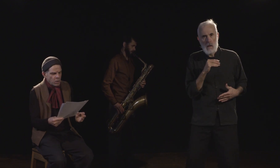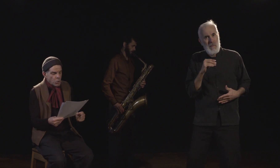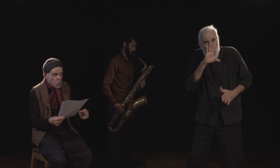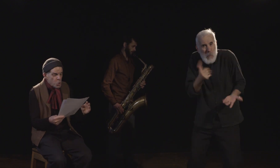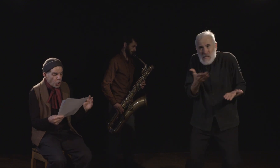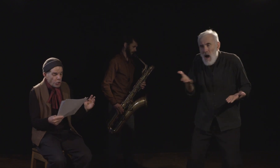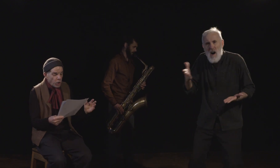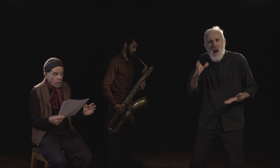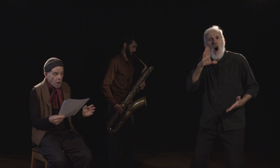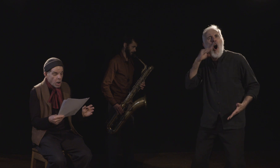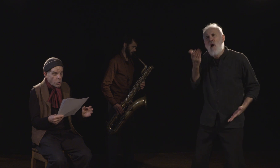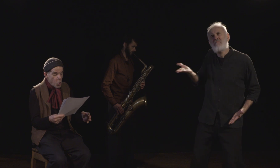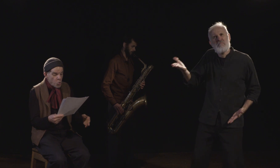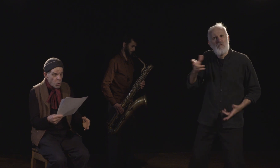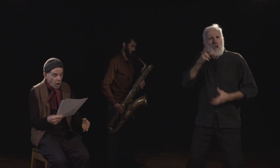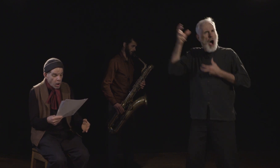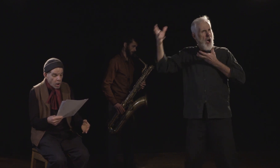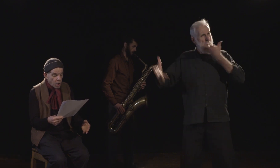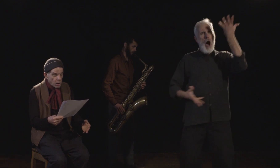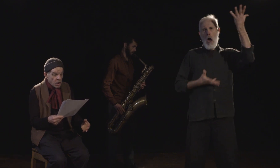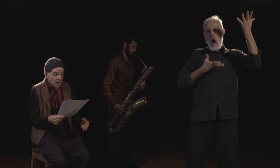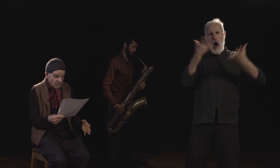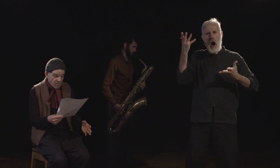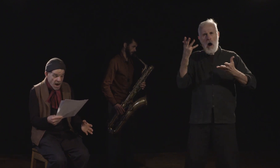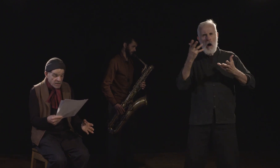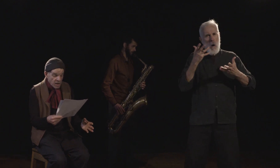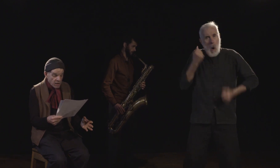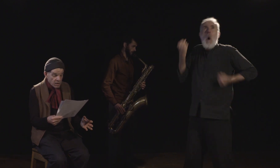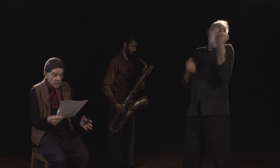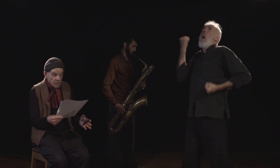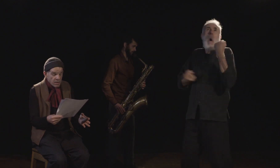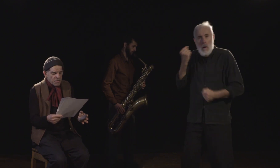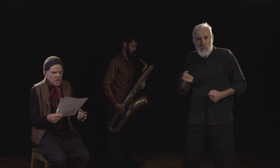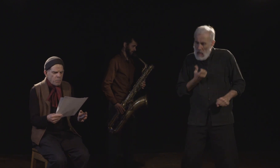fort, hurlent, courent et travaillent,